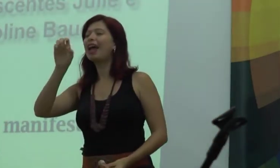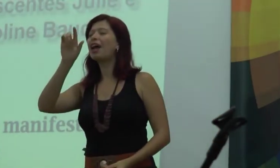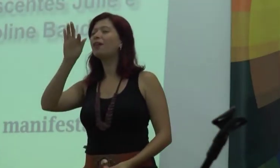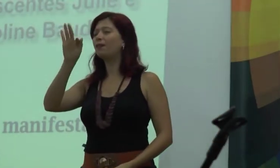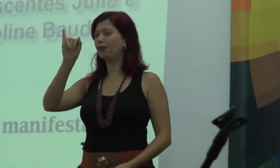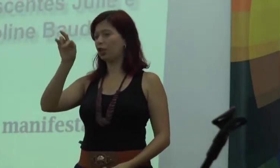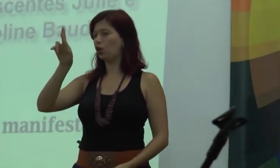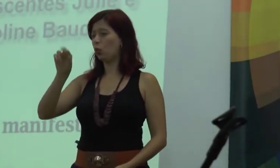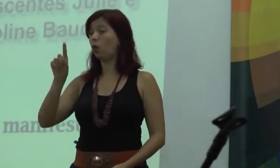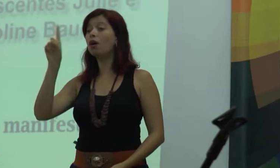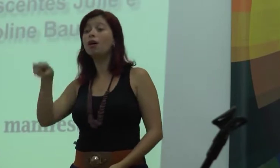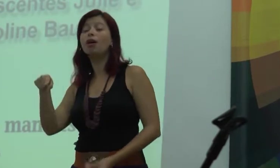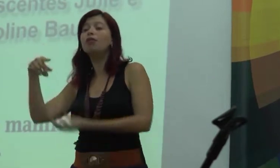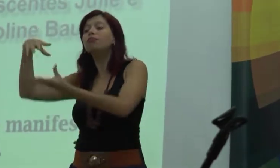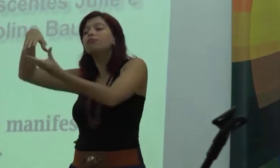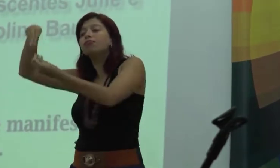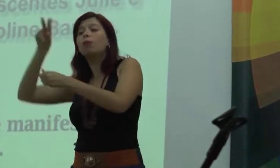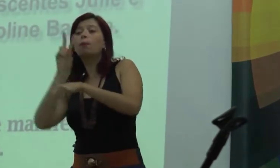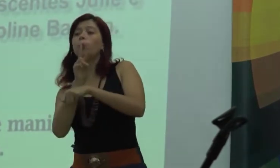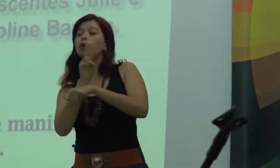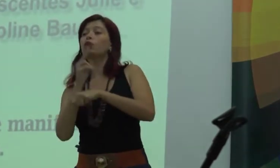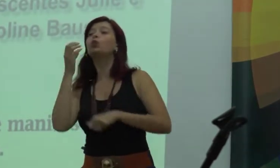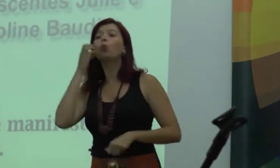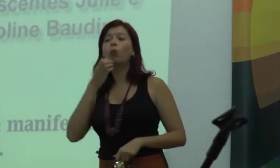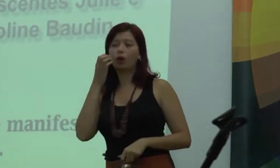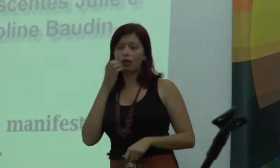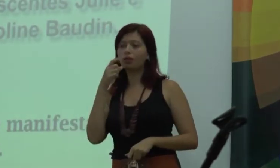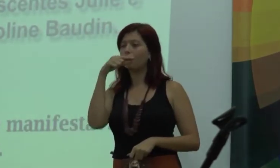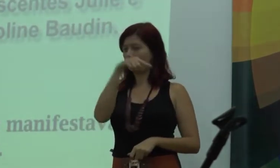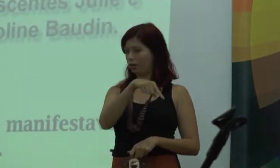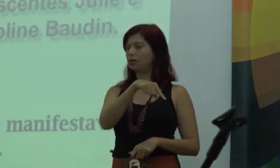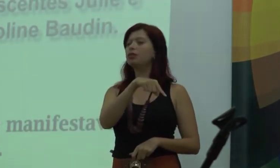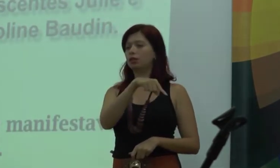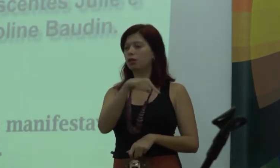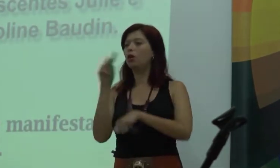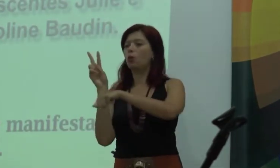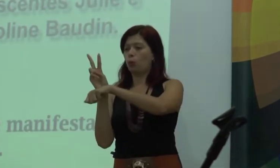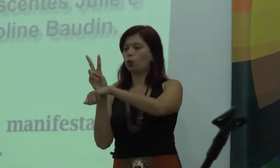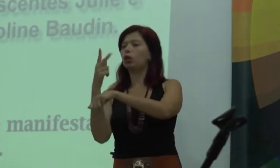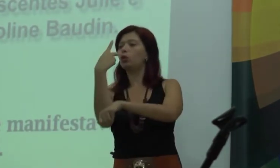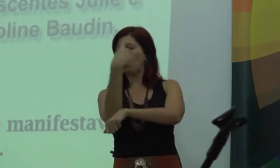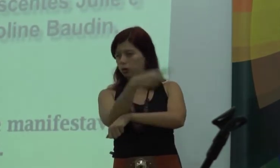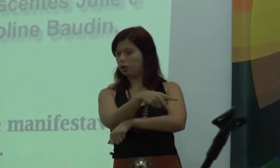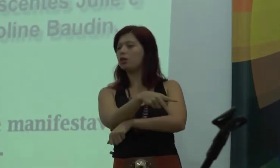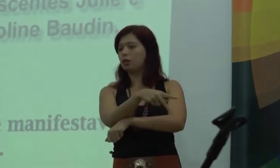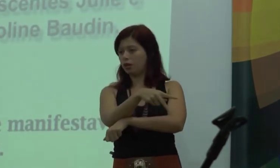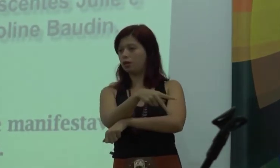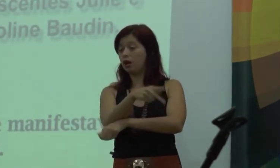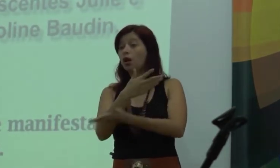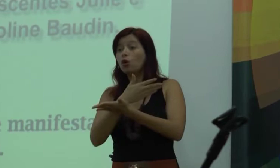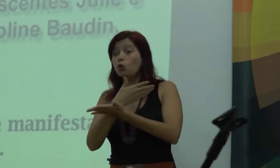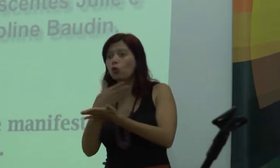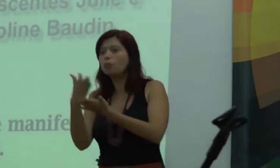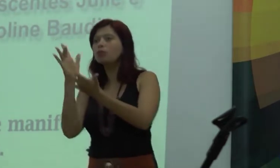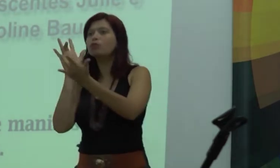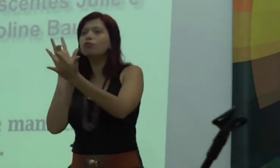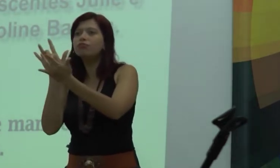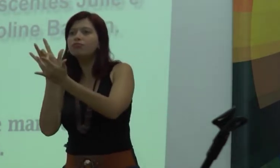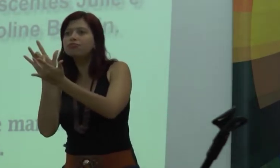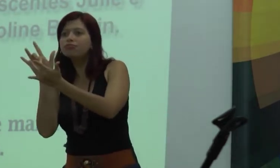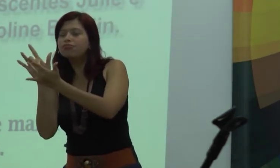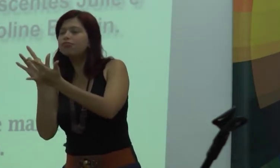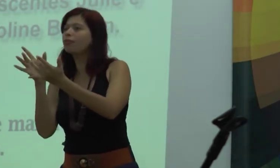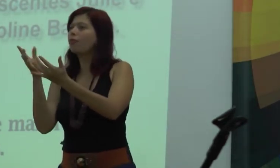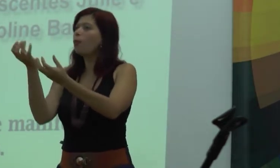E o espírito Zéfiro é que se comunicava, né, com Kardec